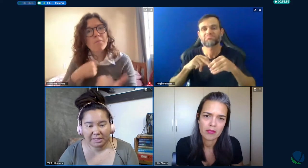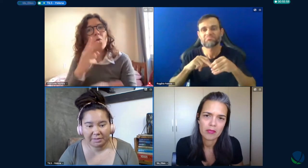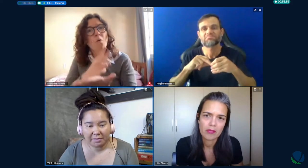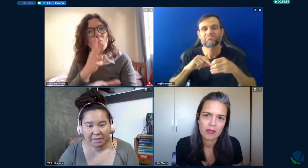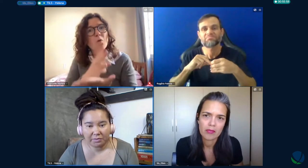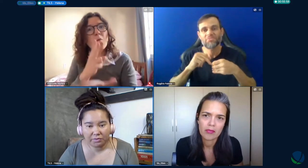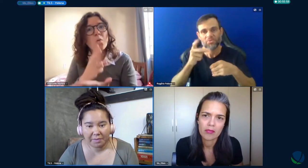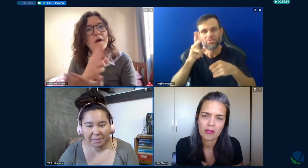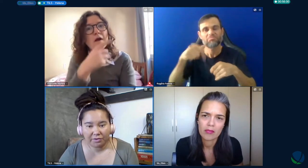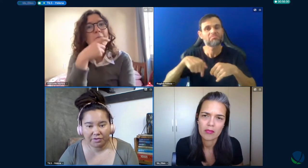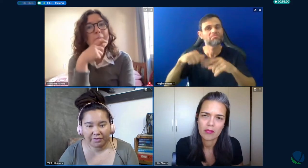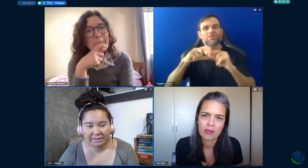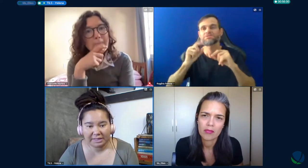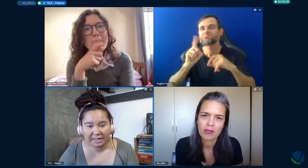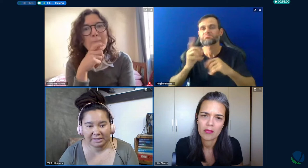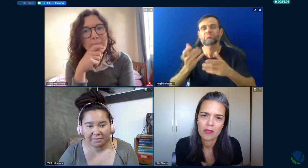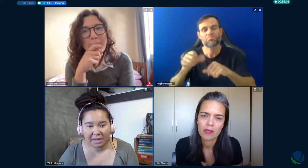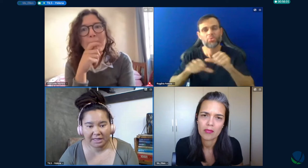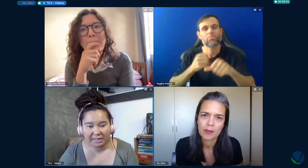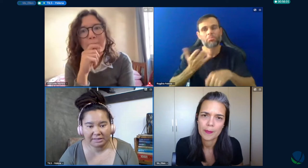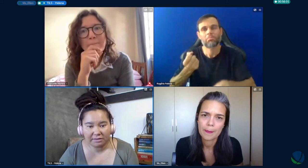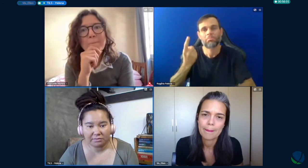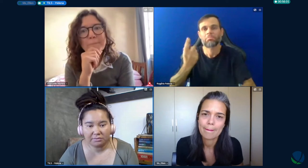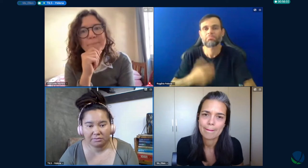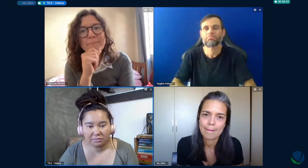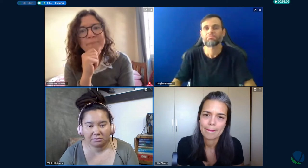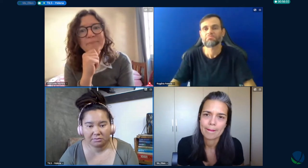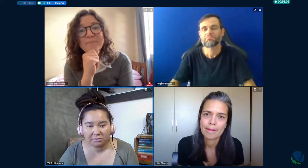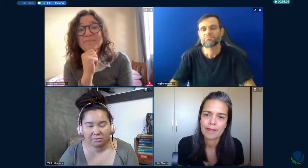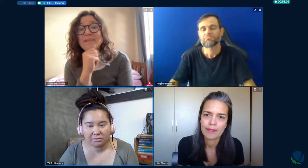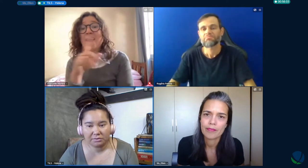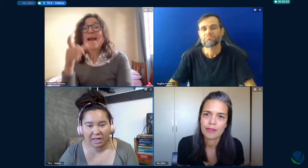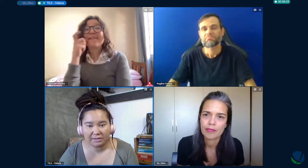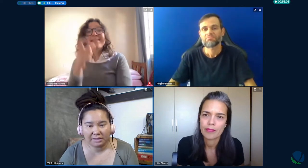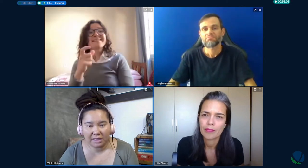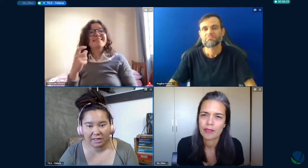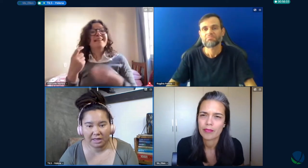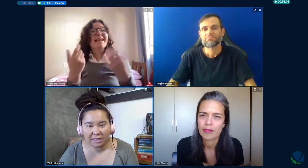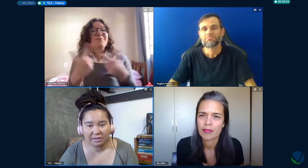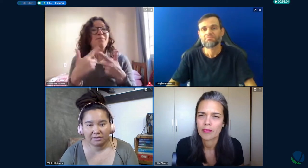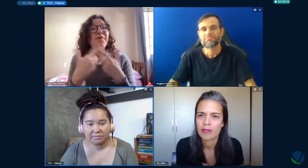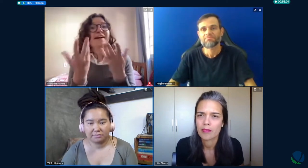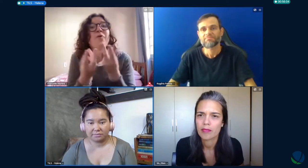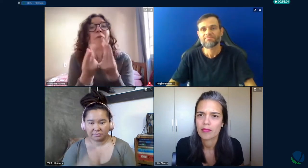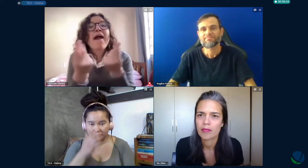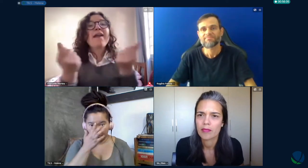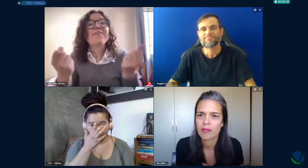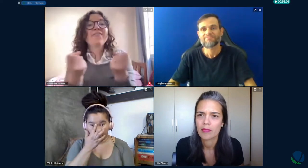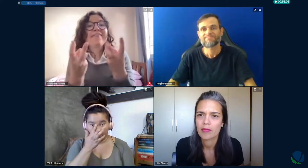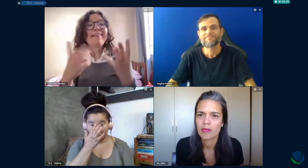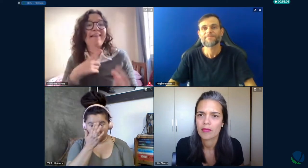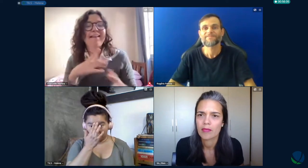que o sistema também mudou e parou de fazer essa marcação na CNH.